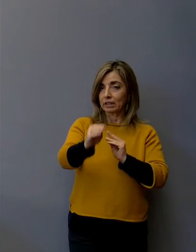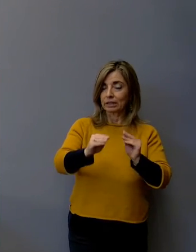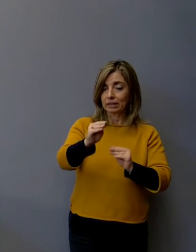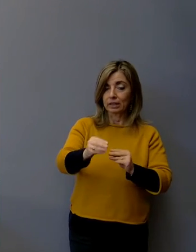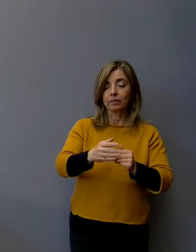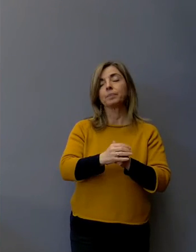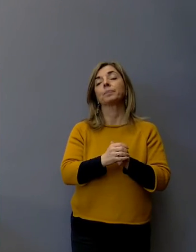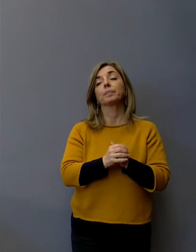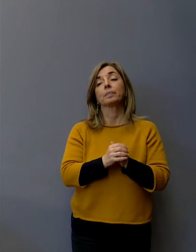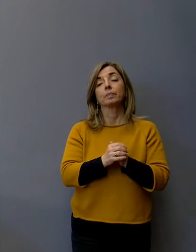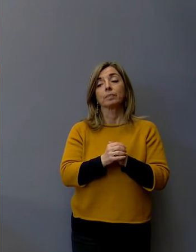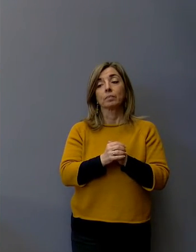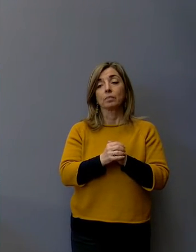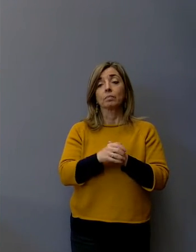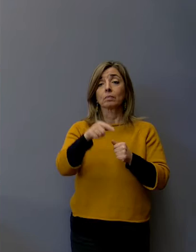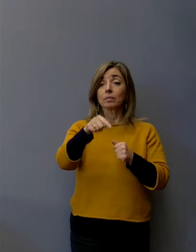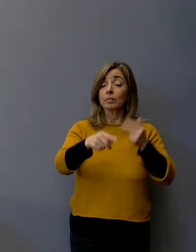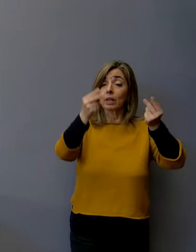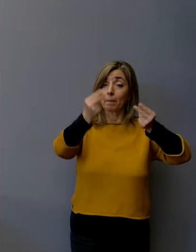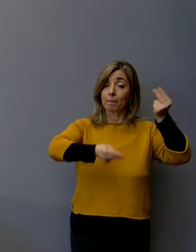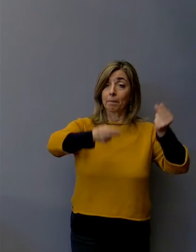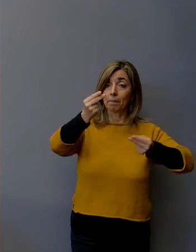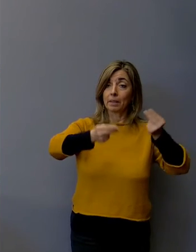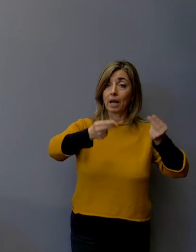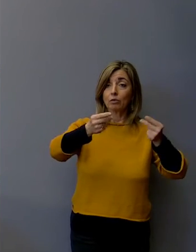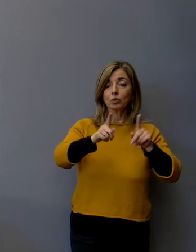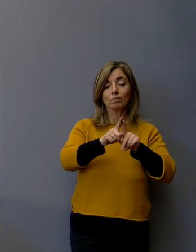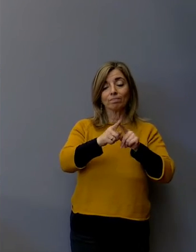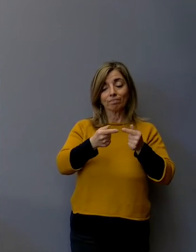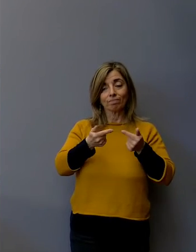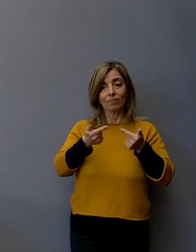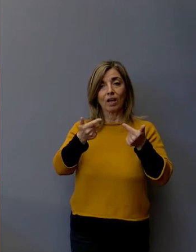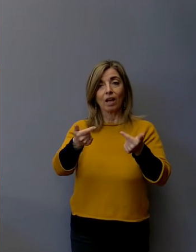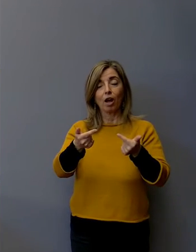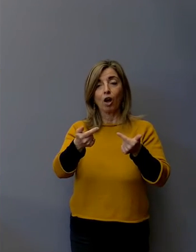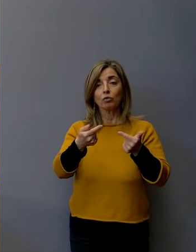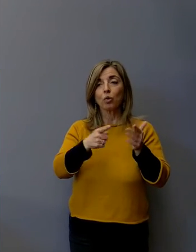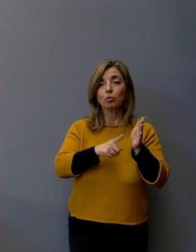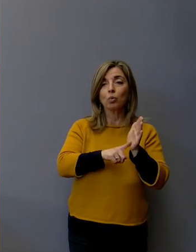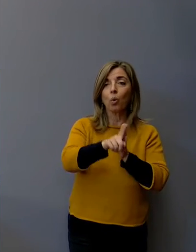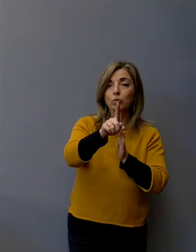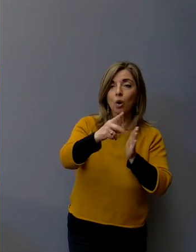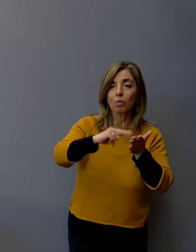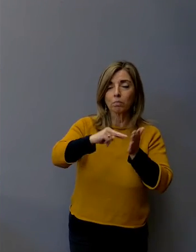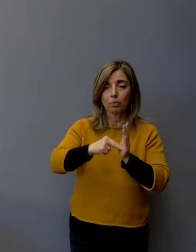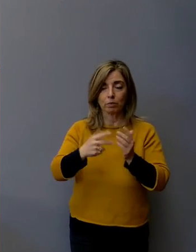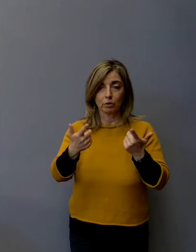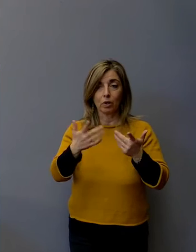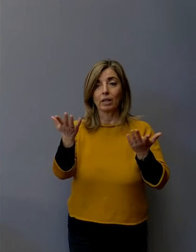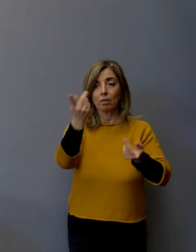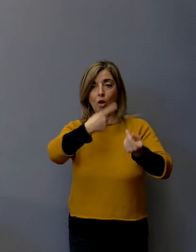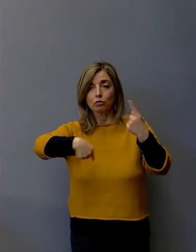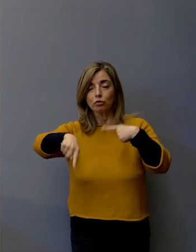della sussidiarietà ha un bilancio questo che non offre soluzioni ad alcuni problemi annosi della città pensa al ciclo dei rifiuti con la raccolta